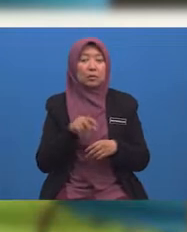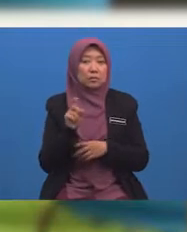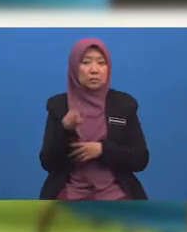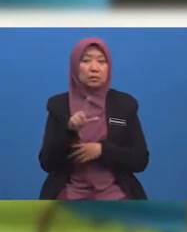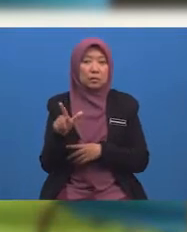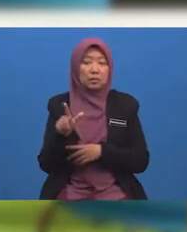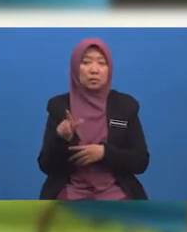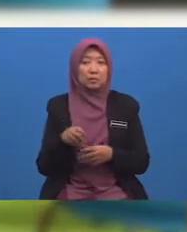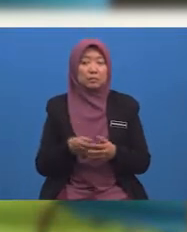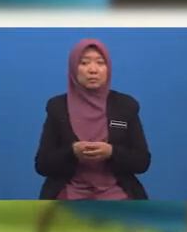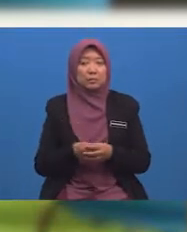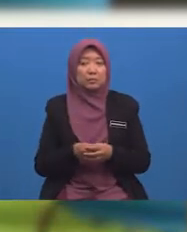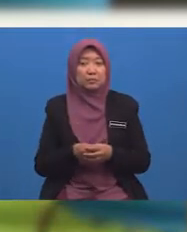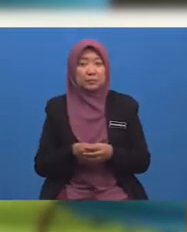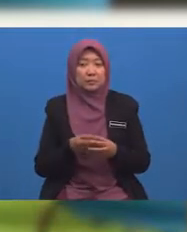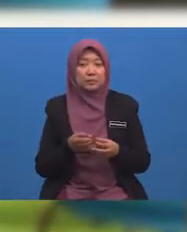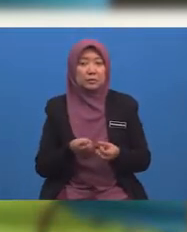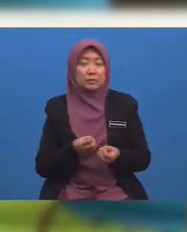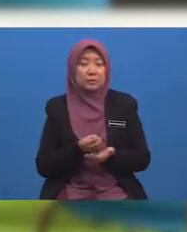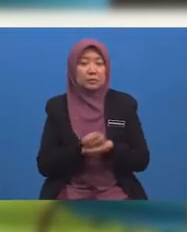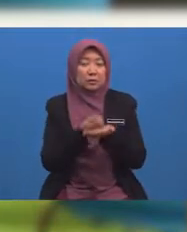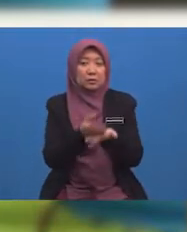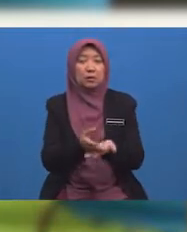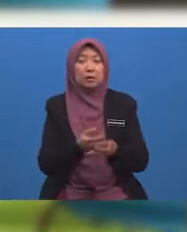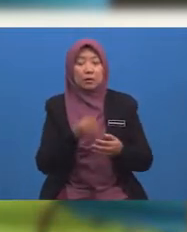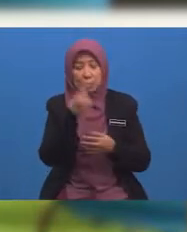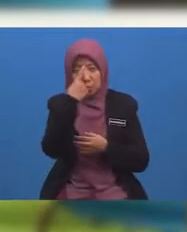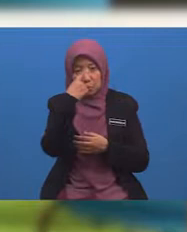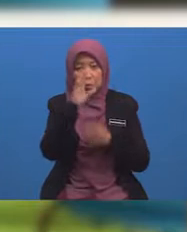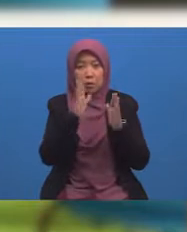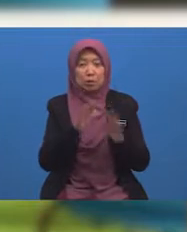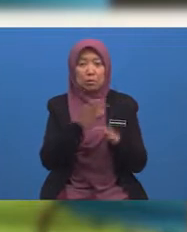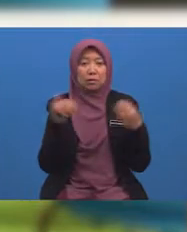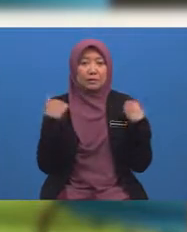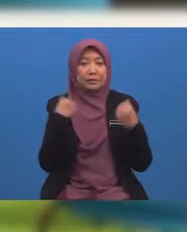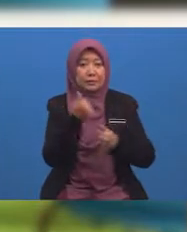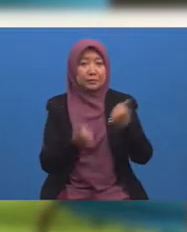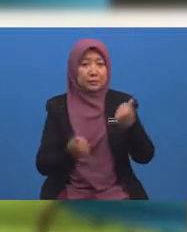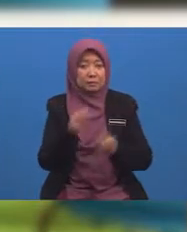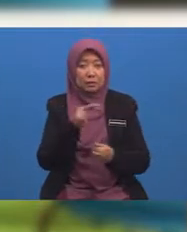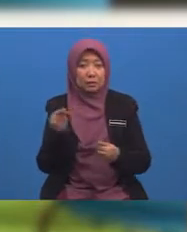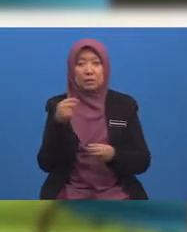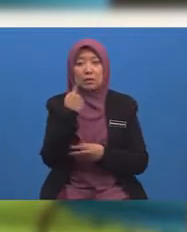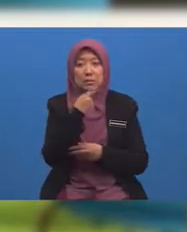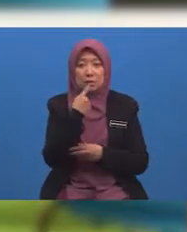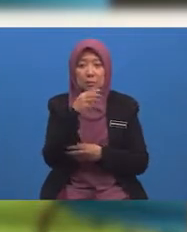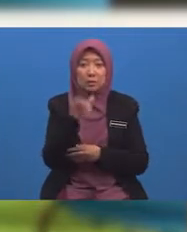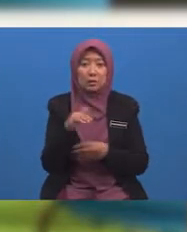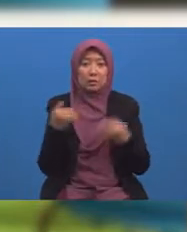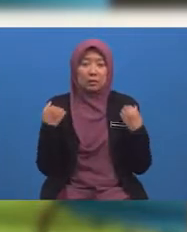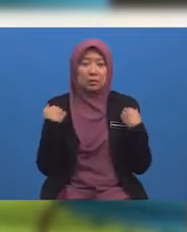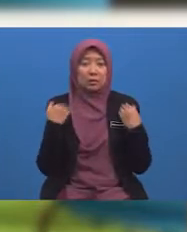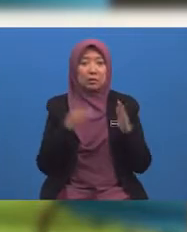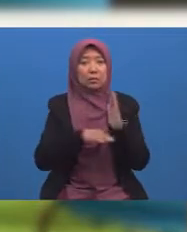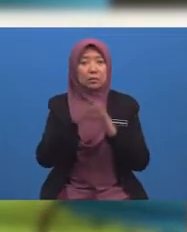hendaklah bersedekah kepada orang yang tidak mempunyai kenderaan. Dan sesiapa yang